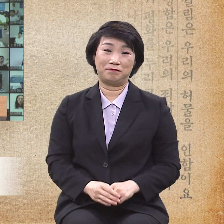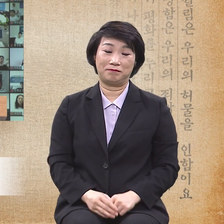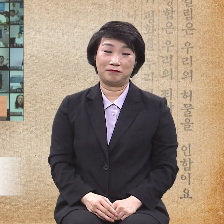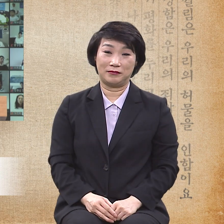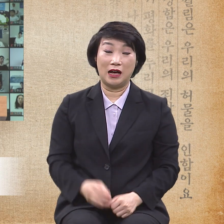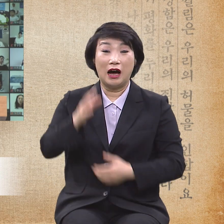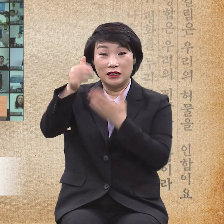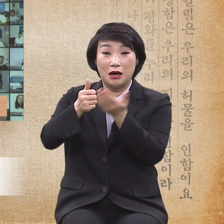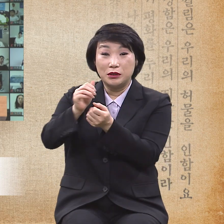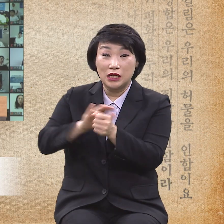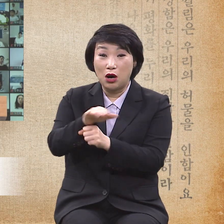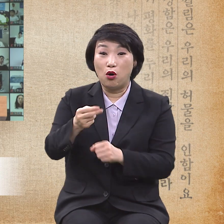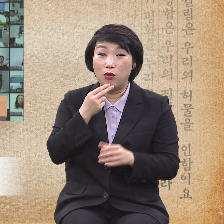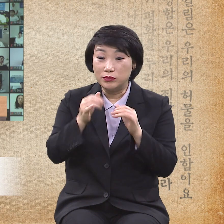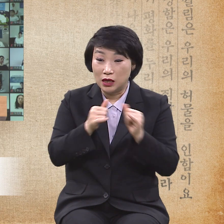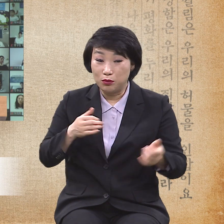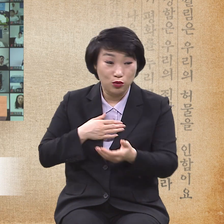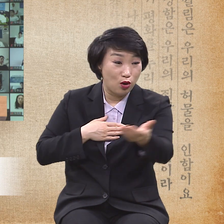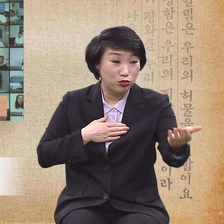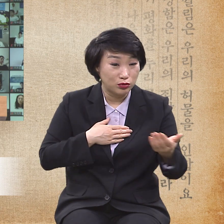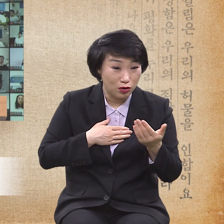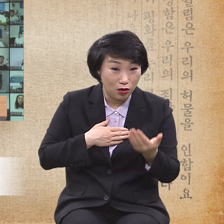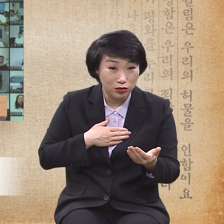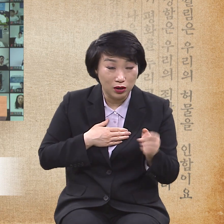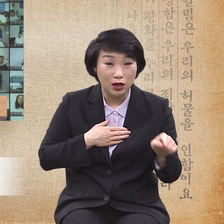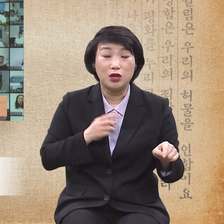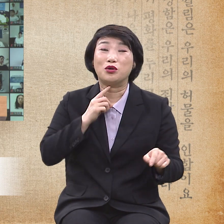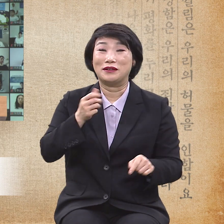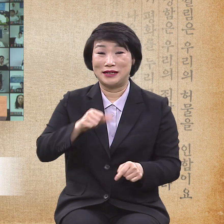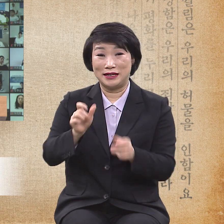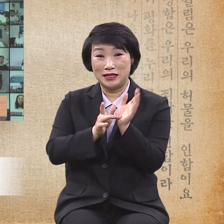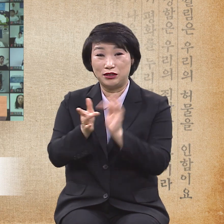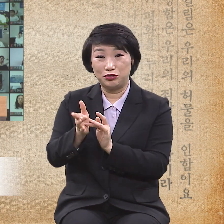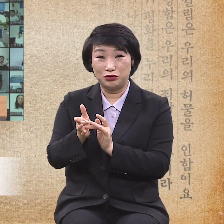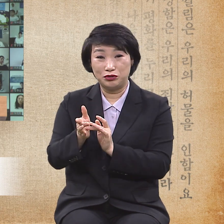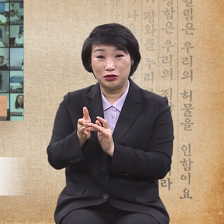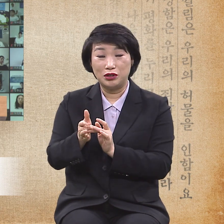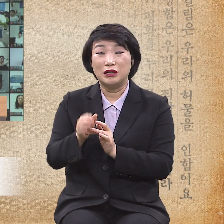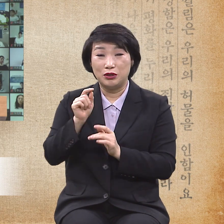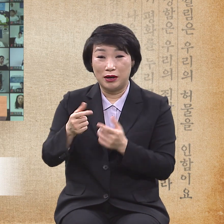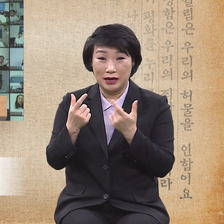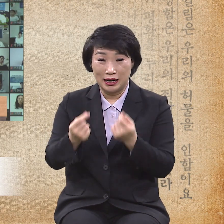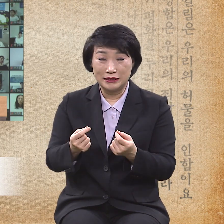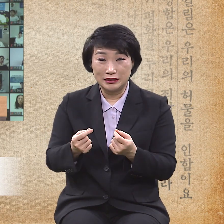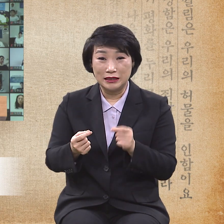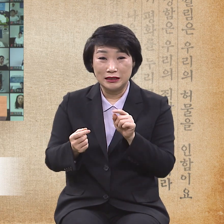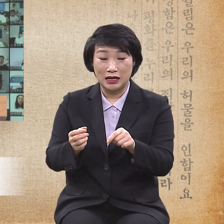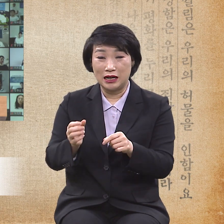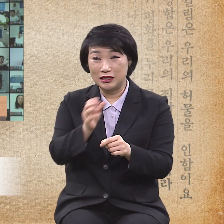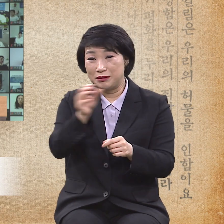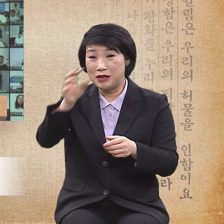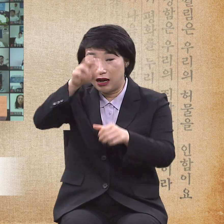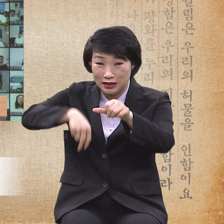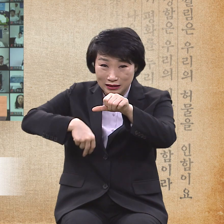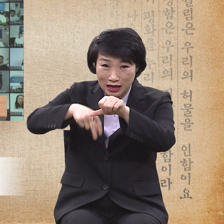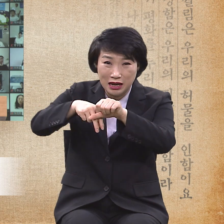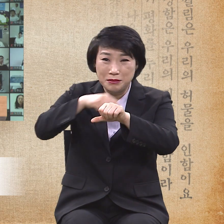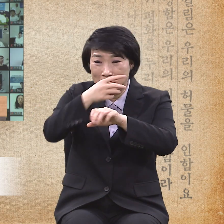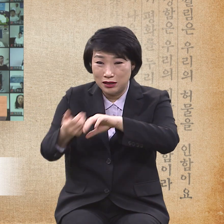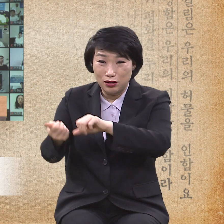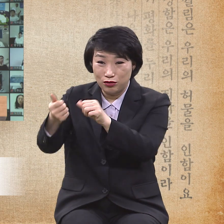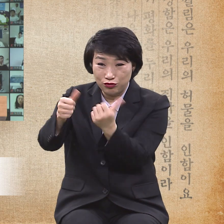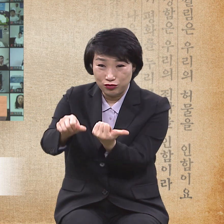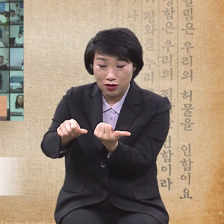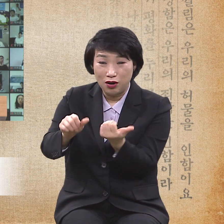하나님을 사랑하지 않는 자들은 그 독생자를 그렇게 잔인하게 찢어서 내